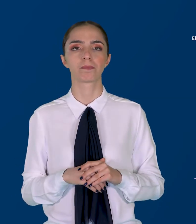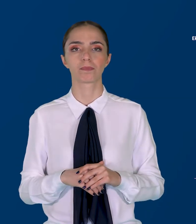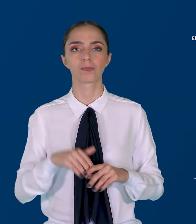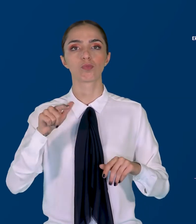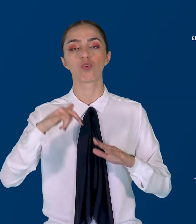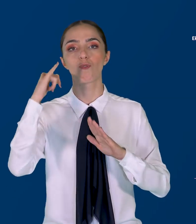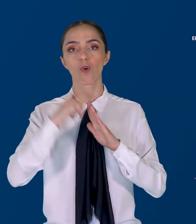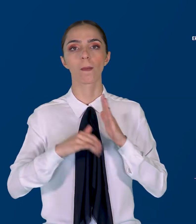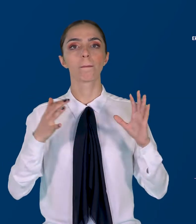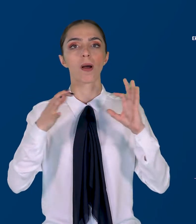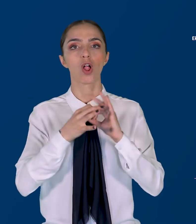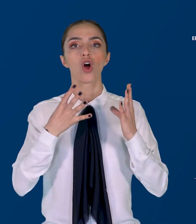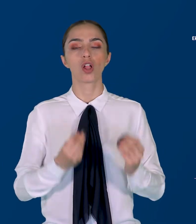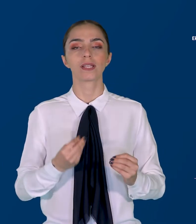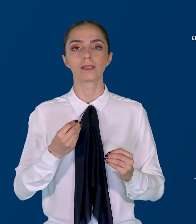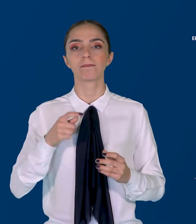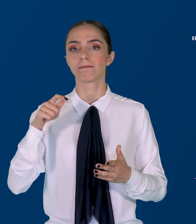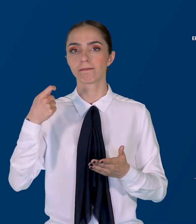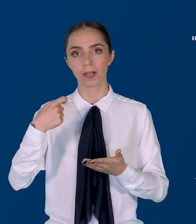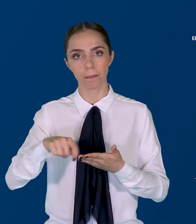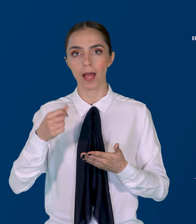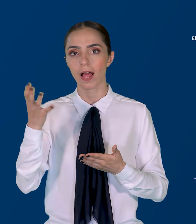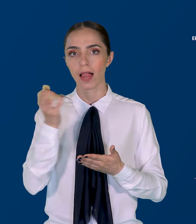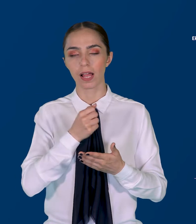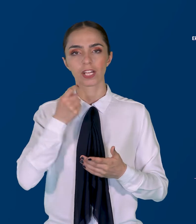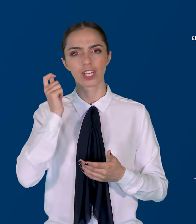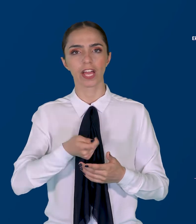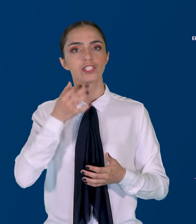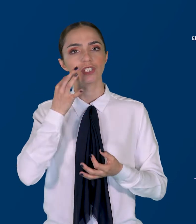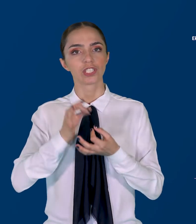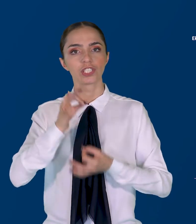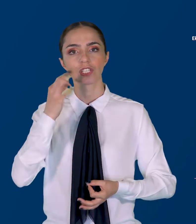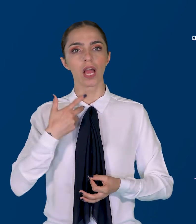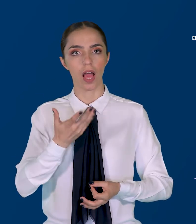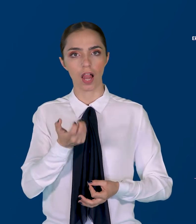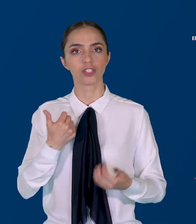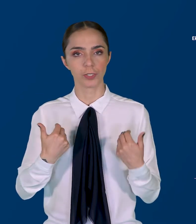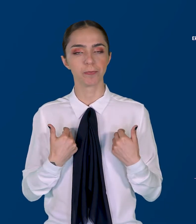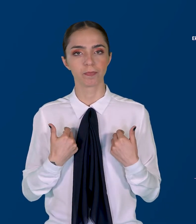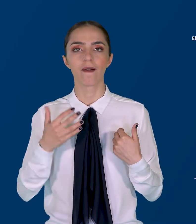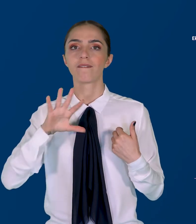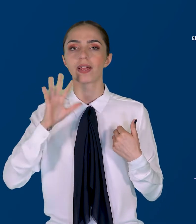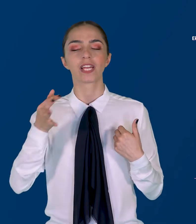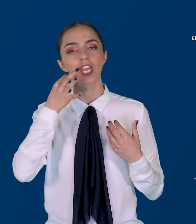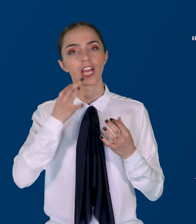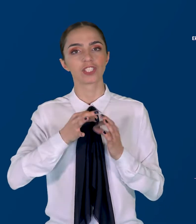olduğu gelirin tamamının gerçek lehtarı olan gerçek kişiyim veya gerçek lehtar adına